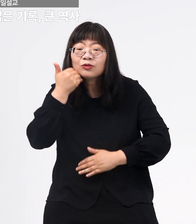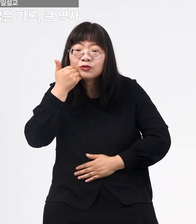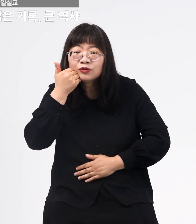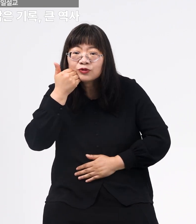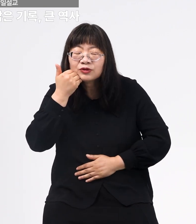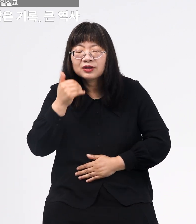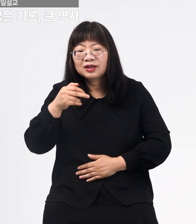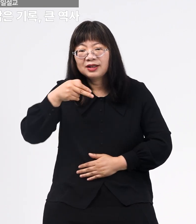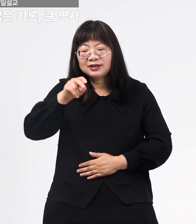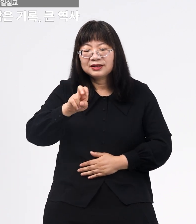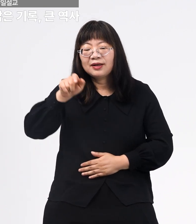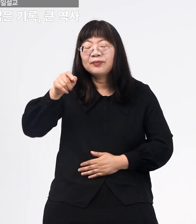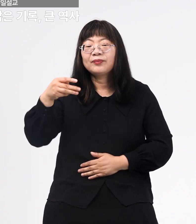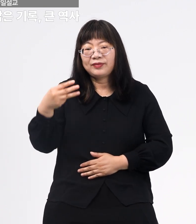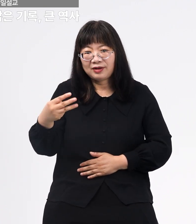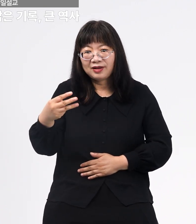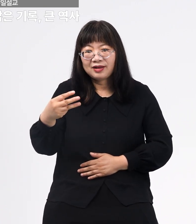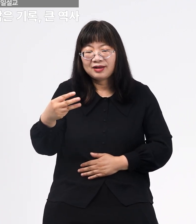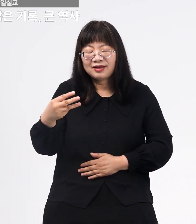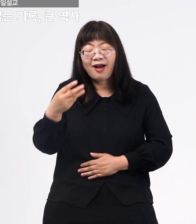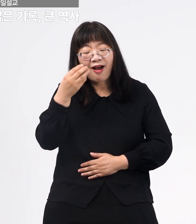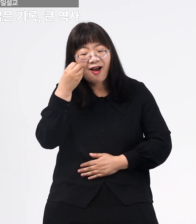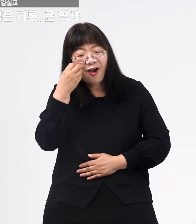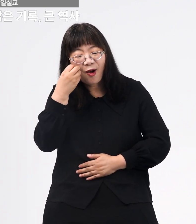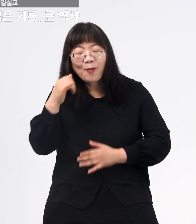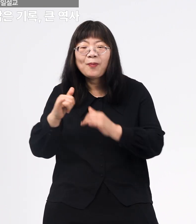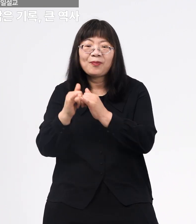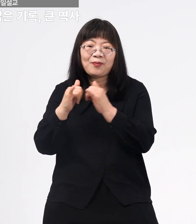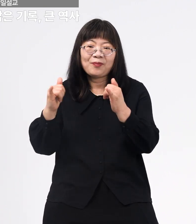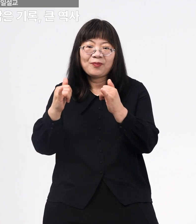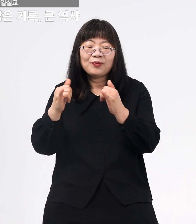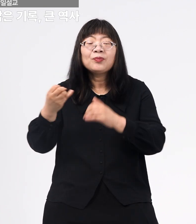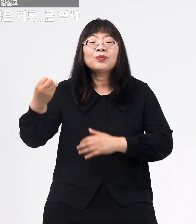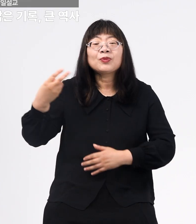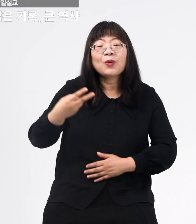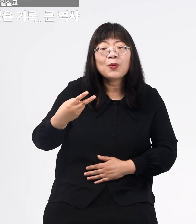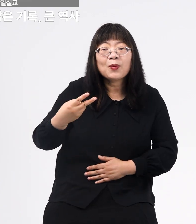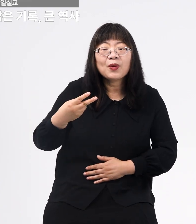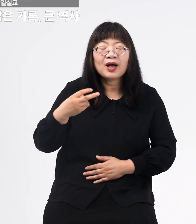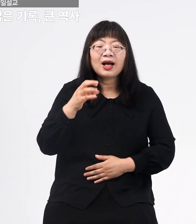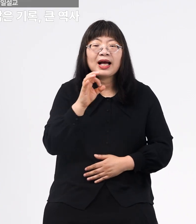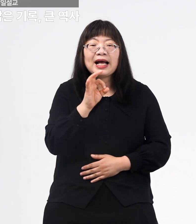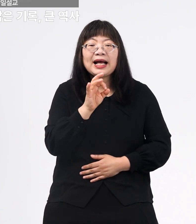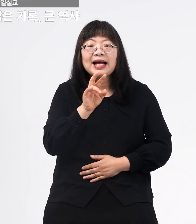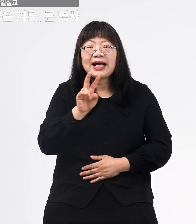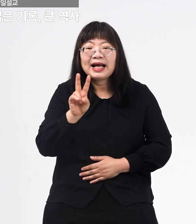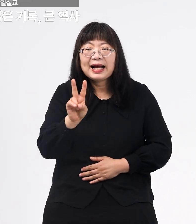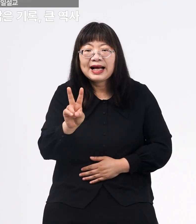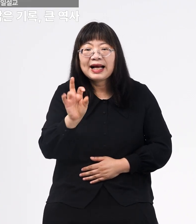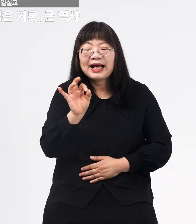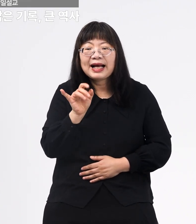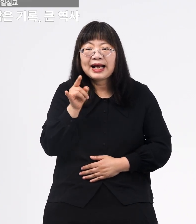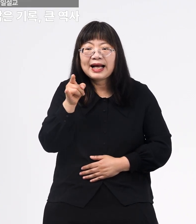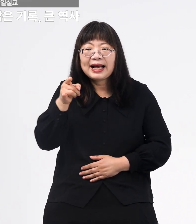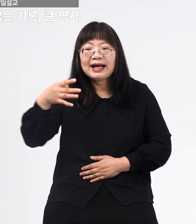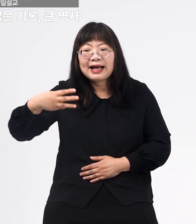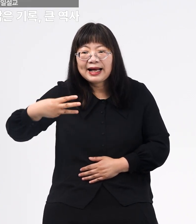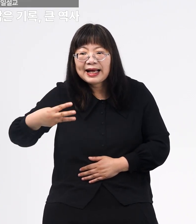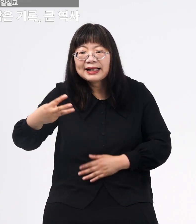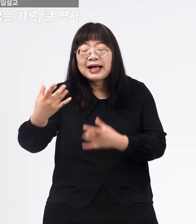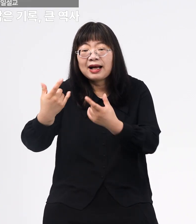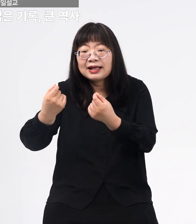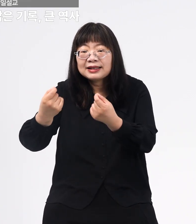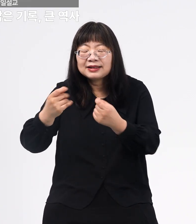소개했던 삼갈이라는 그런 신비스러운 인물이면서 또는 누구로 되어 있습니까? 야엘.